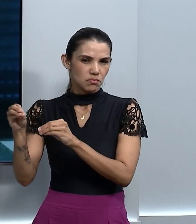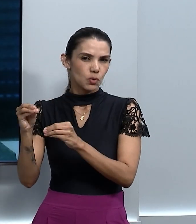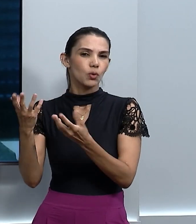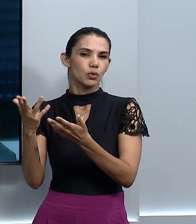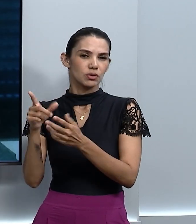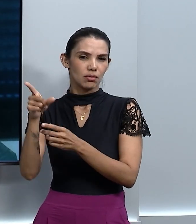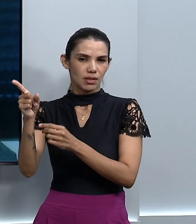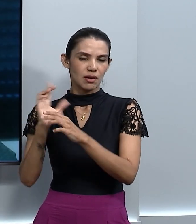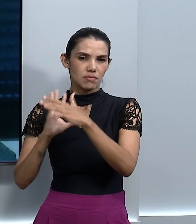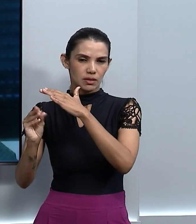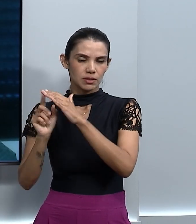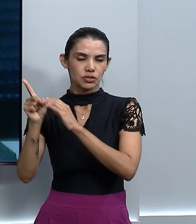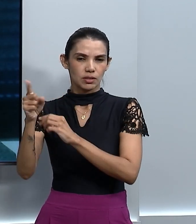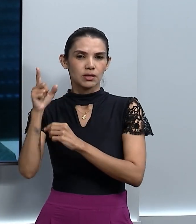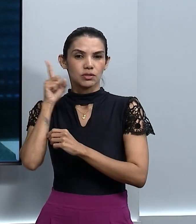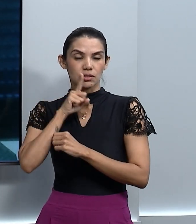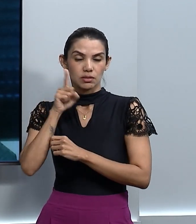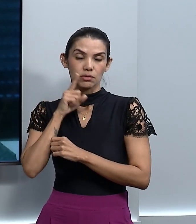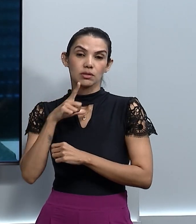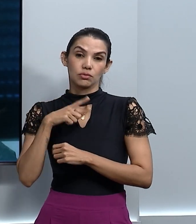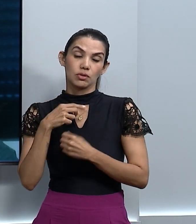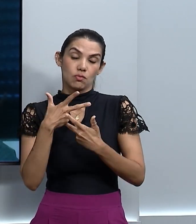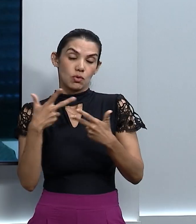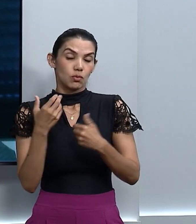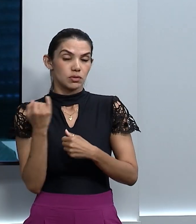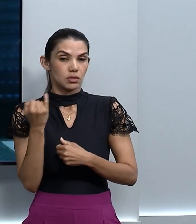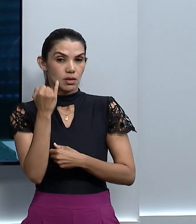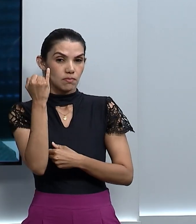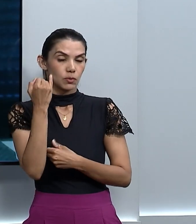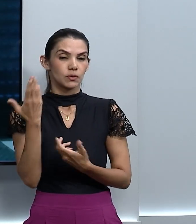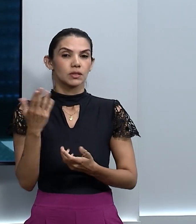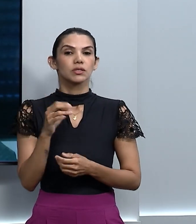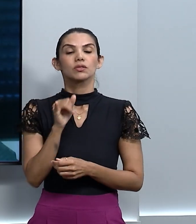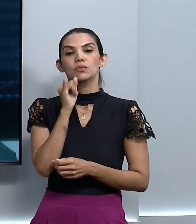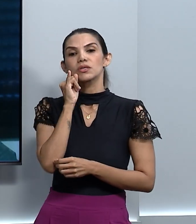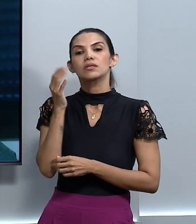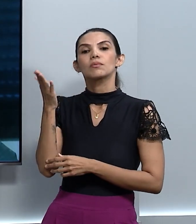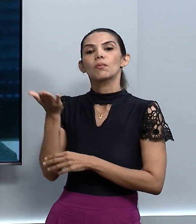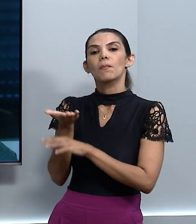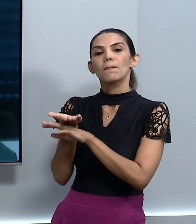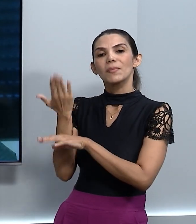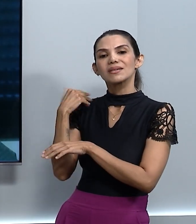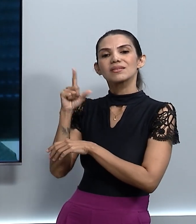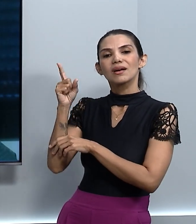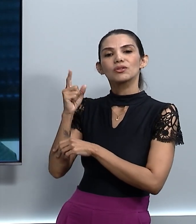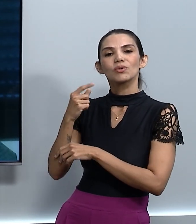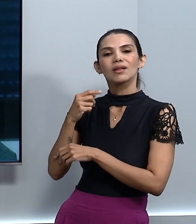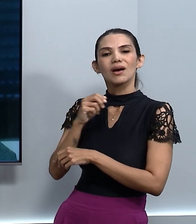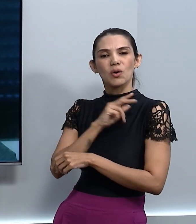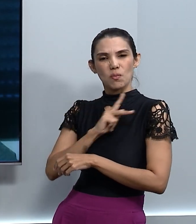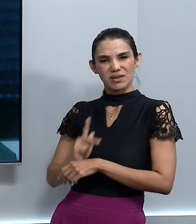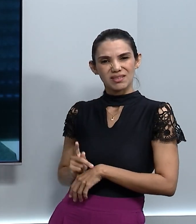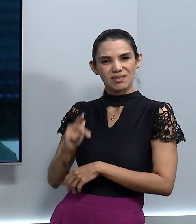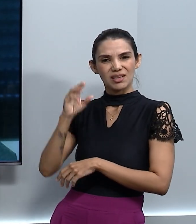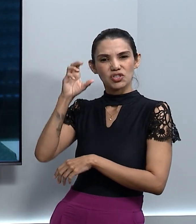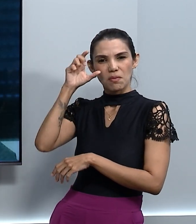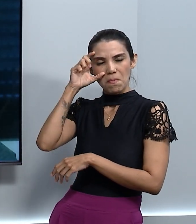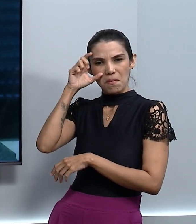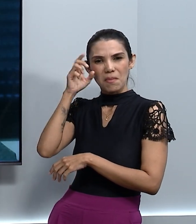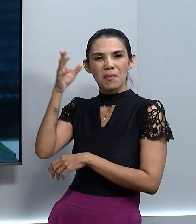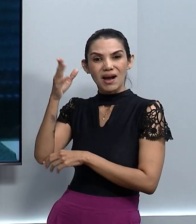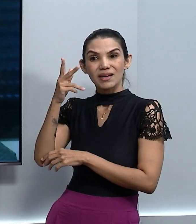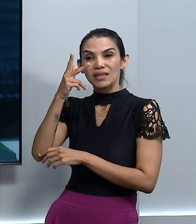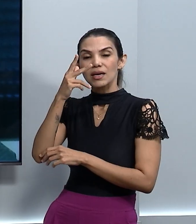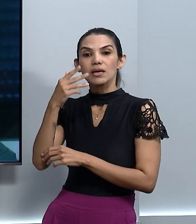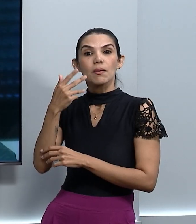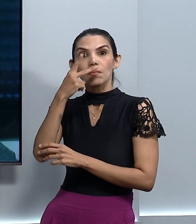dado curioso, né, só para a gente fazer uma comparação. No governo Biden foram 50 mil migrantes irregulares